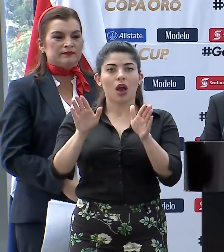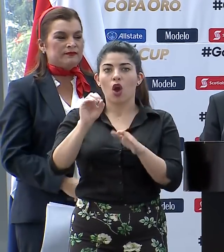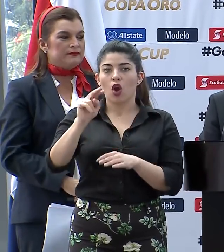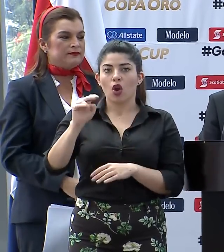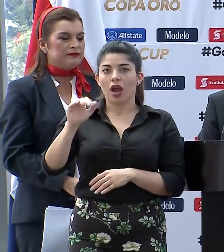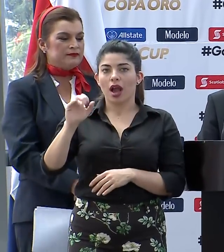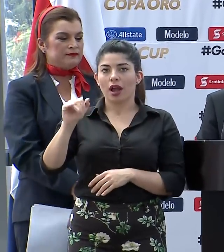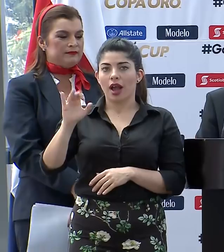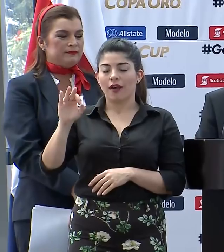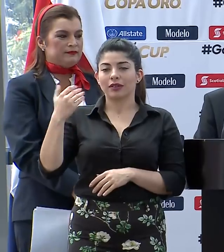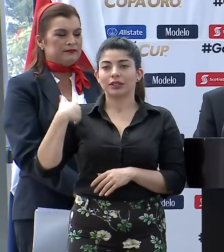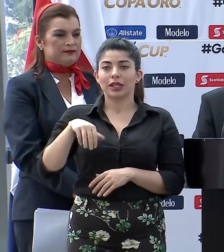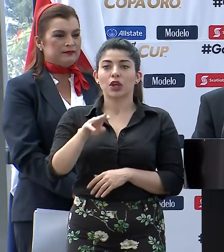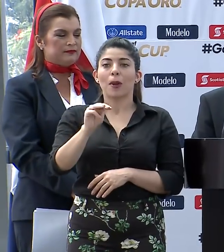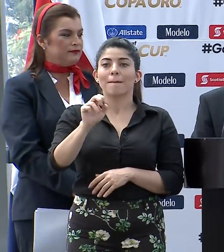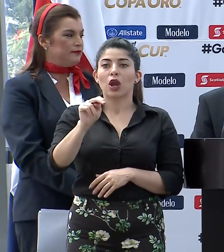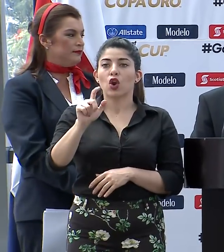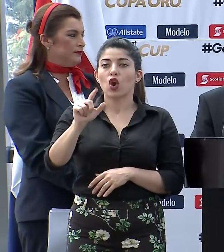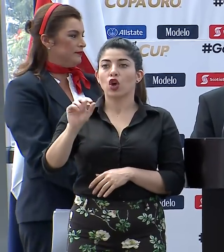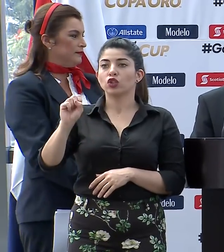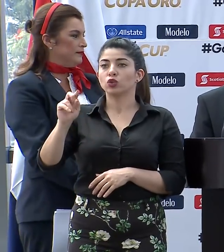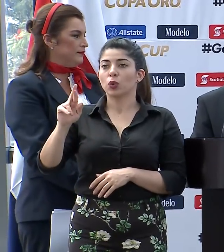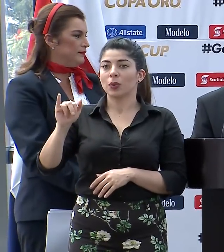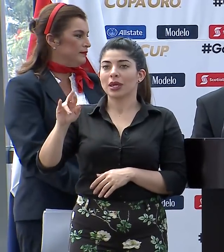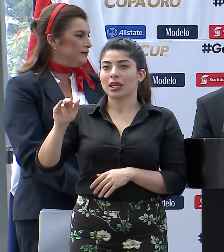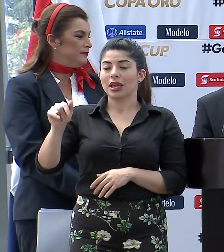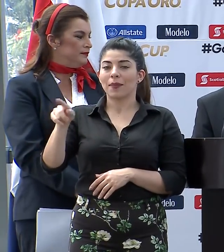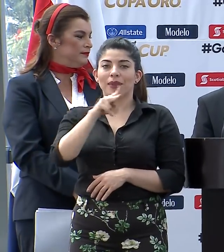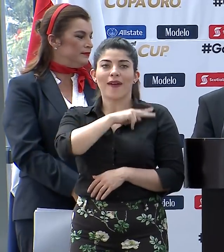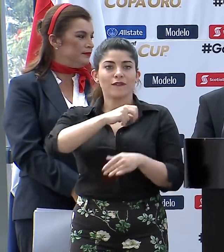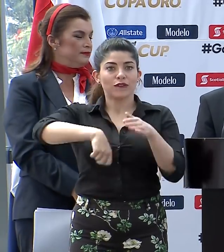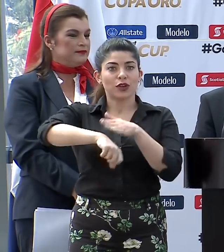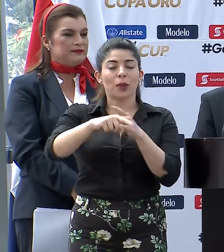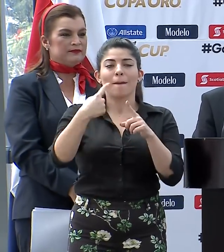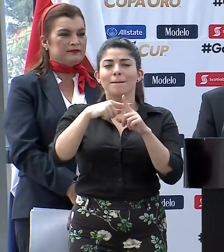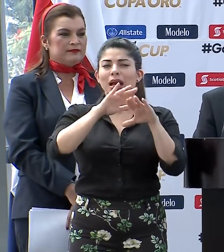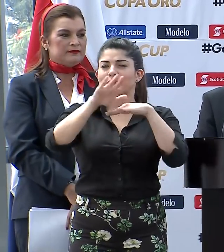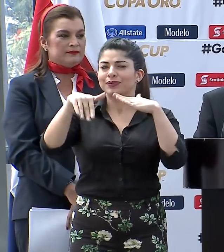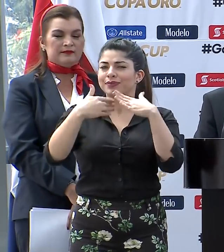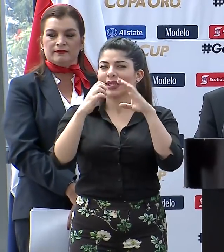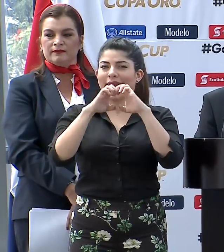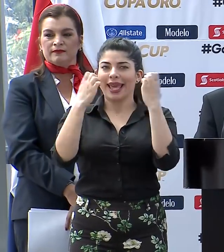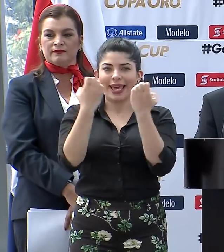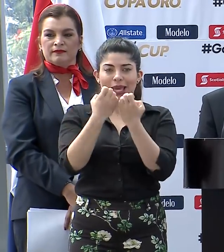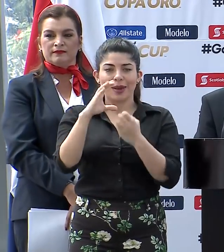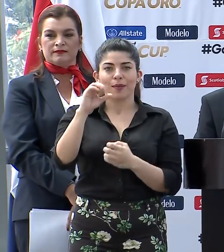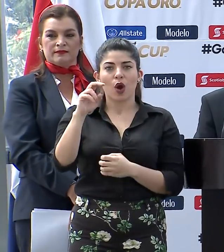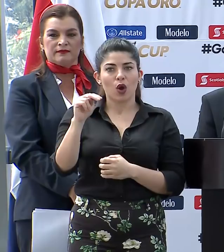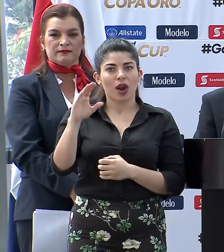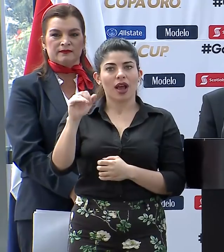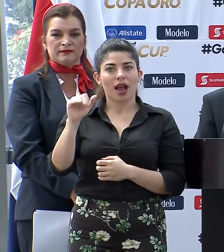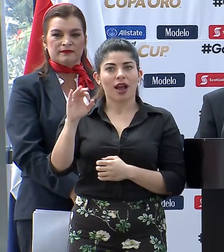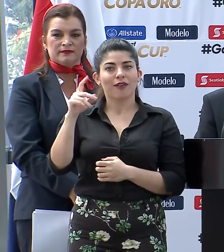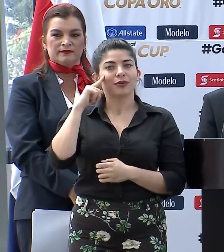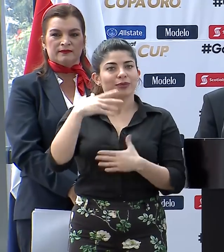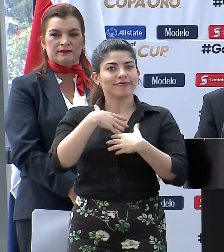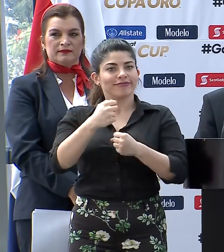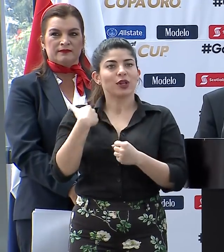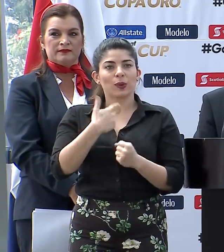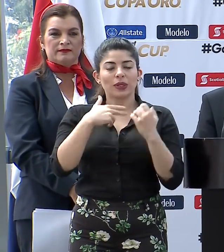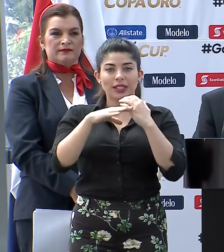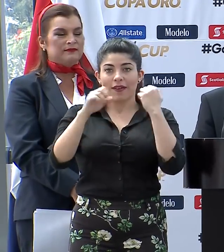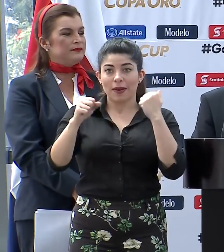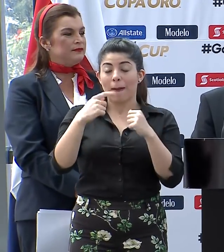al señor Manolo Zubiria, jefe de fútbol, y a todo el equipo de CONCACAF por confiar en nuestra federación y